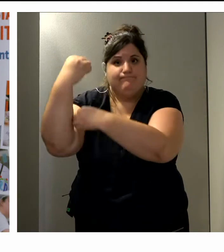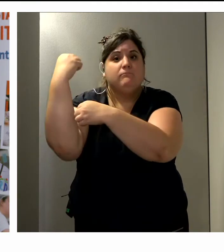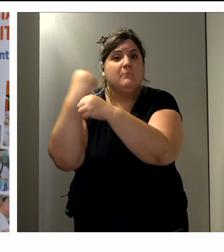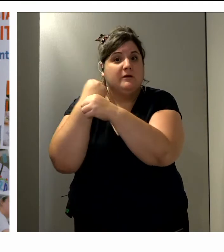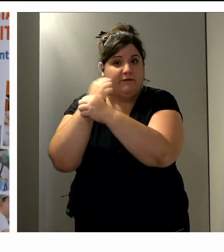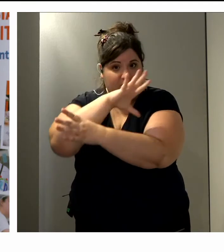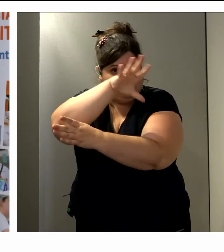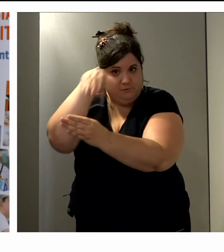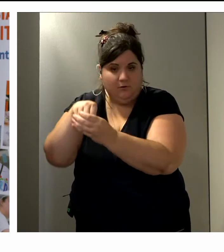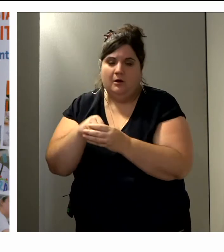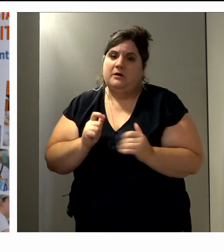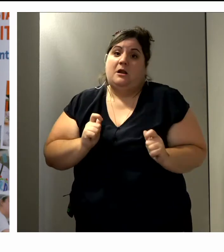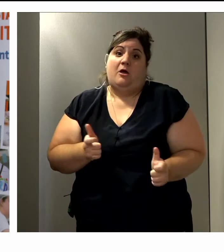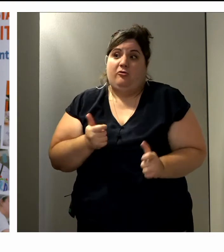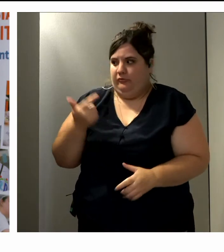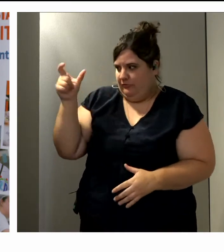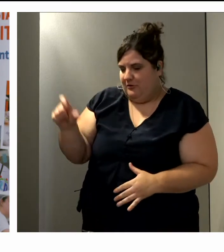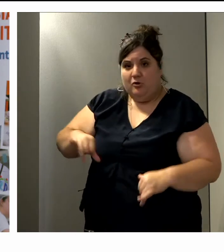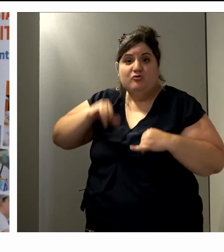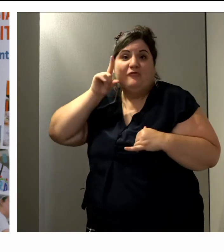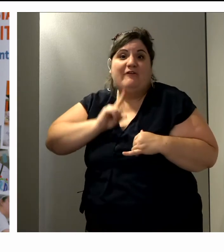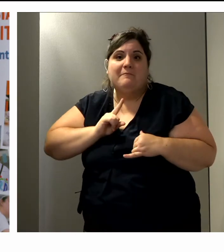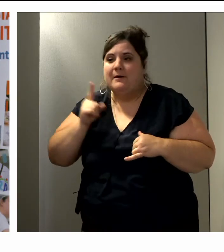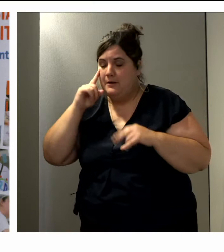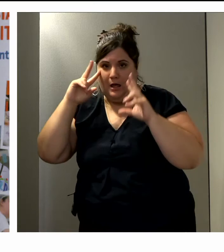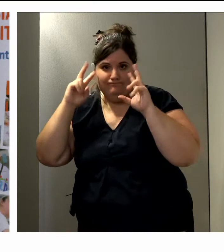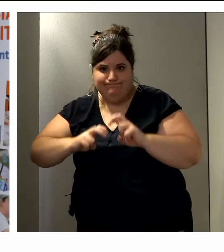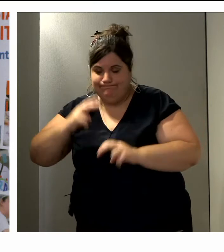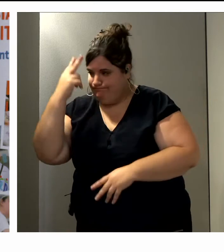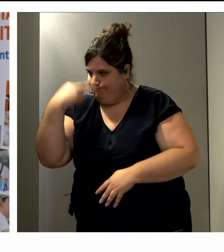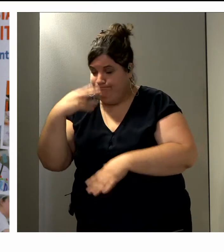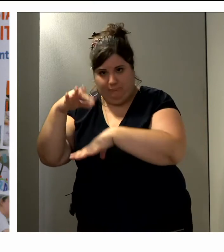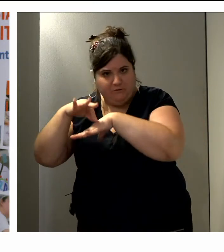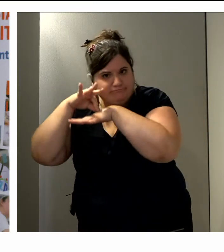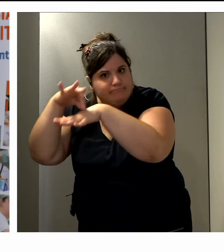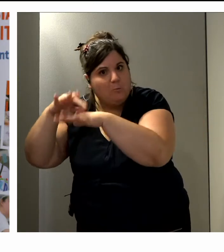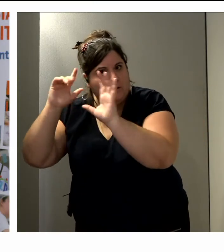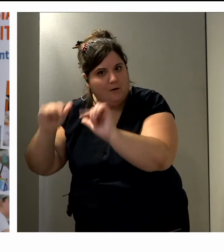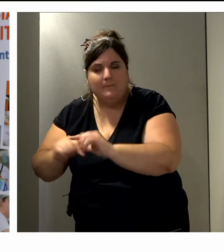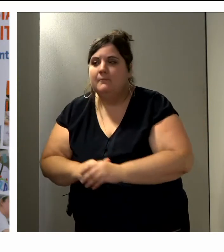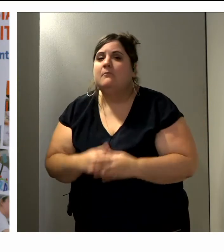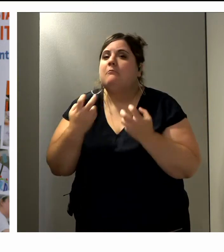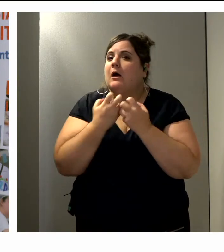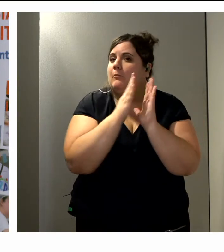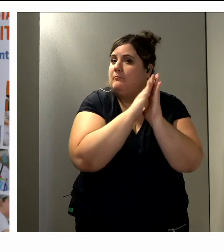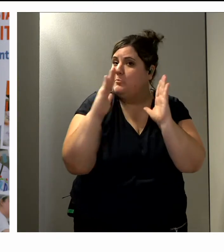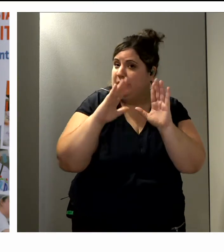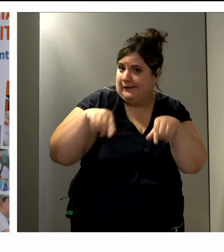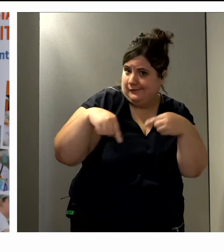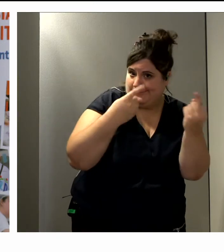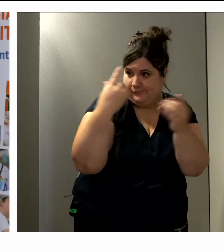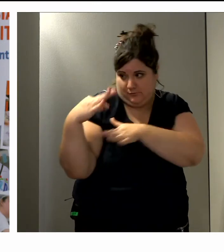qui, elle, était non-voyante. Donc, l'accompagner à la bibliothèque,